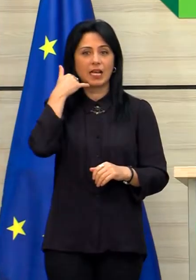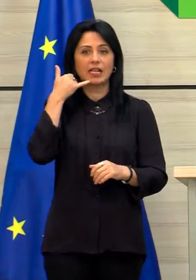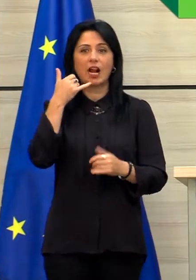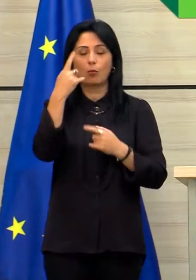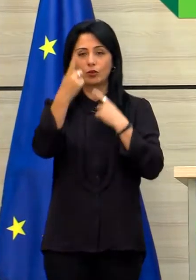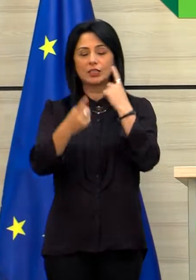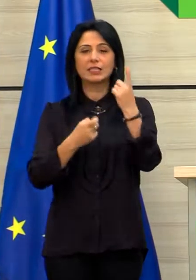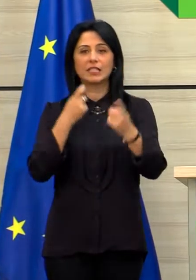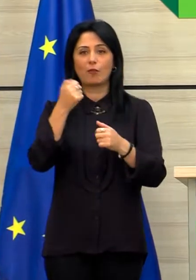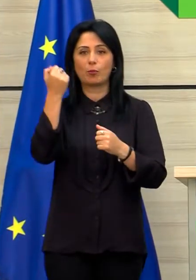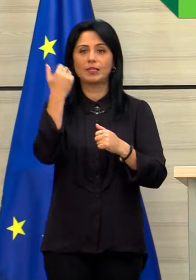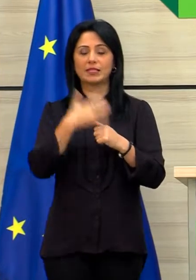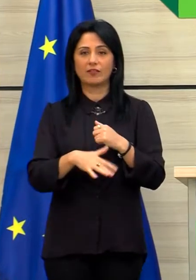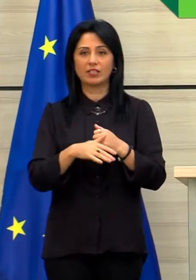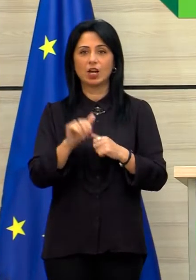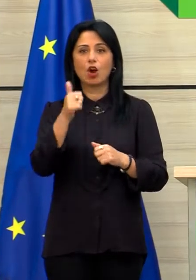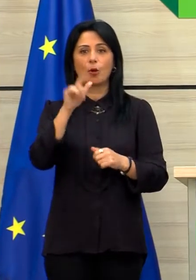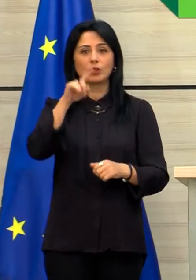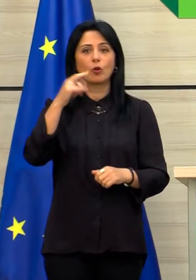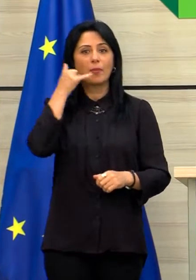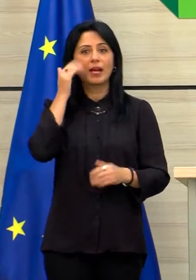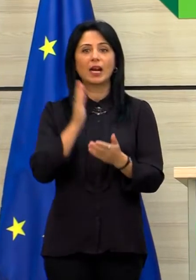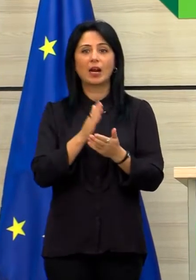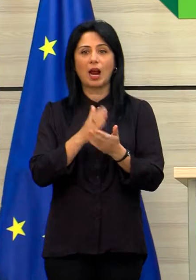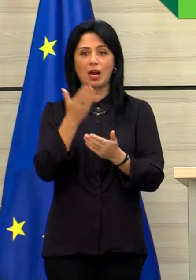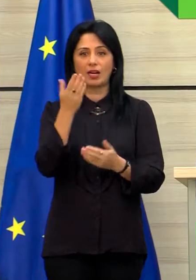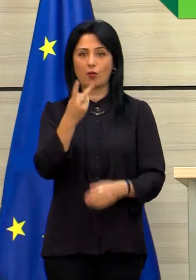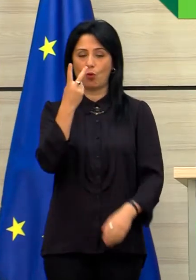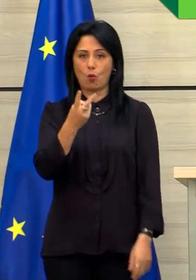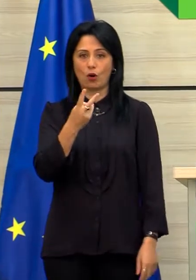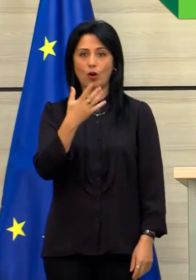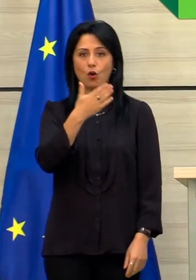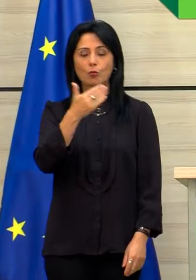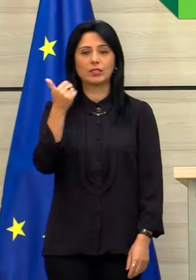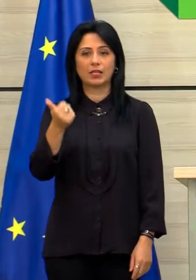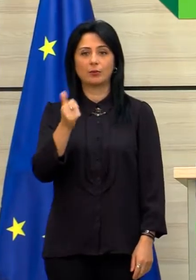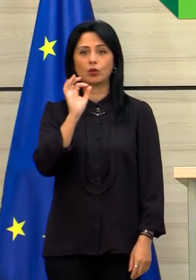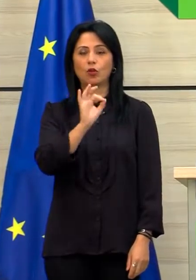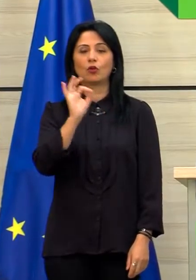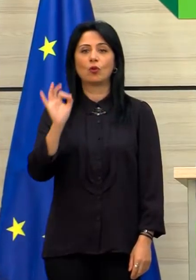სატელეფონო საინფორმაციო ცენტრი, რომლის ტელეფონის ნომერიც არის